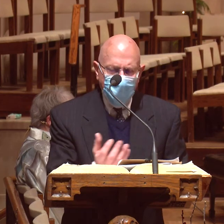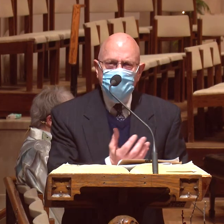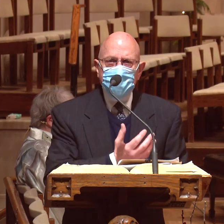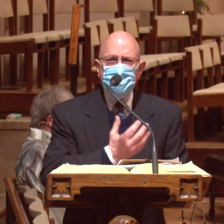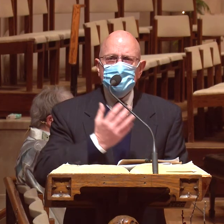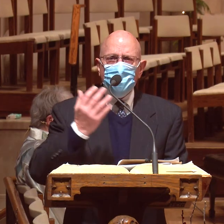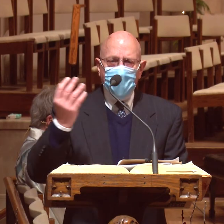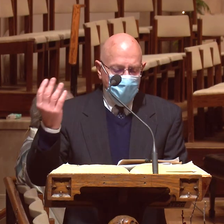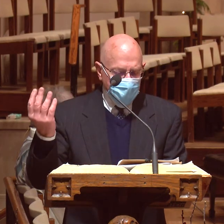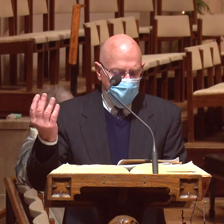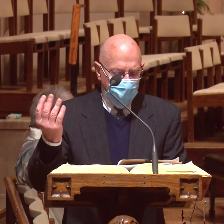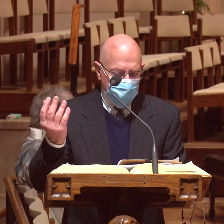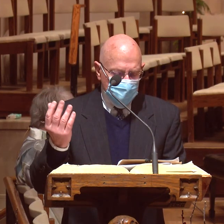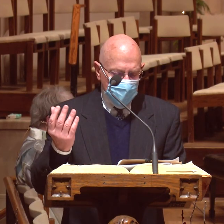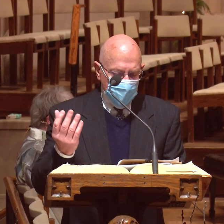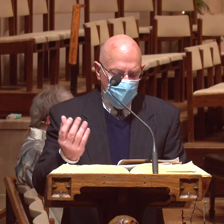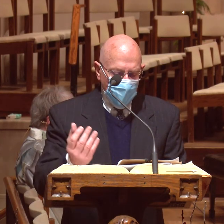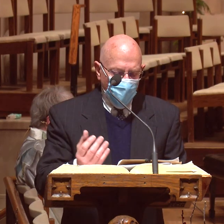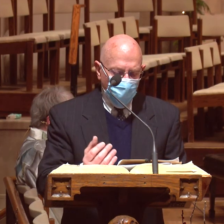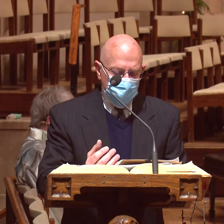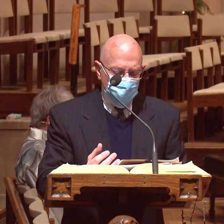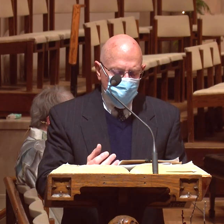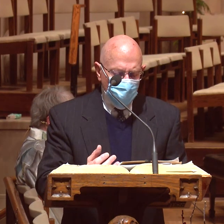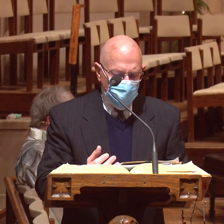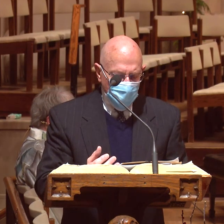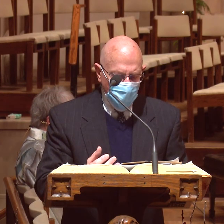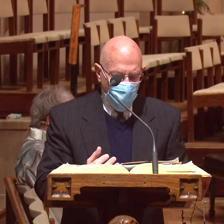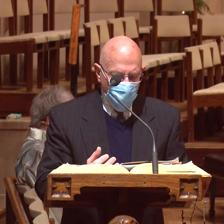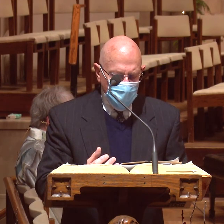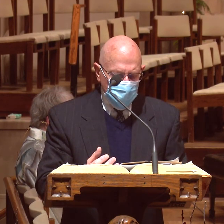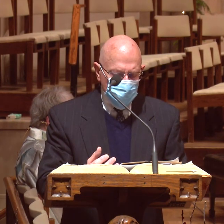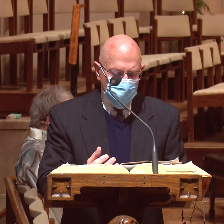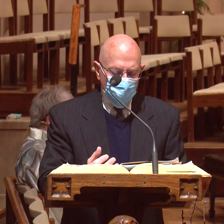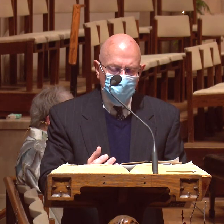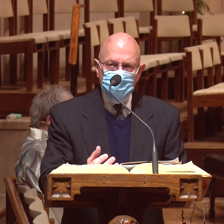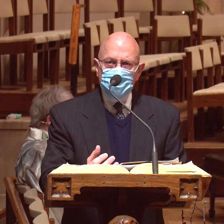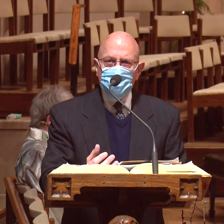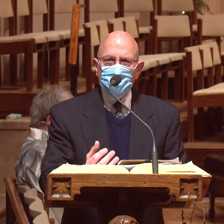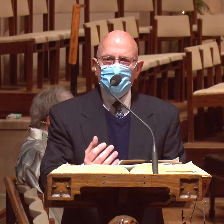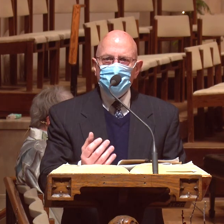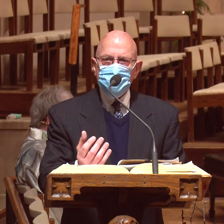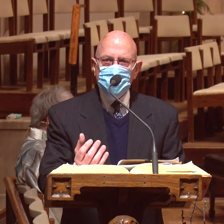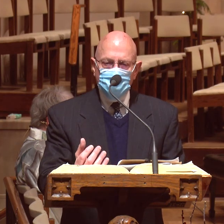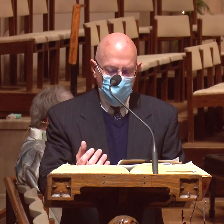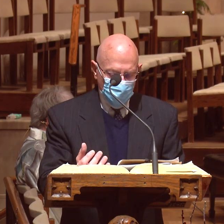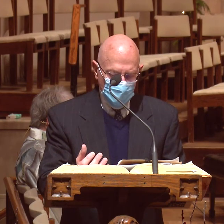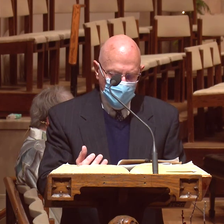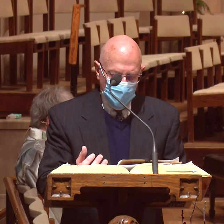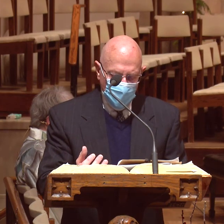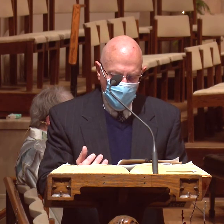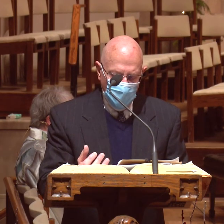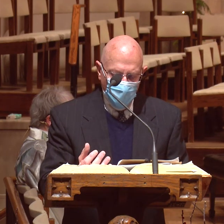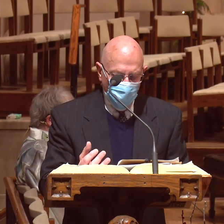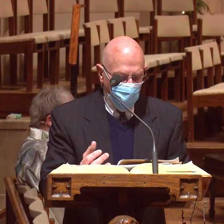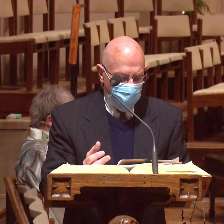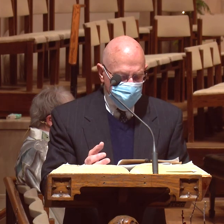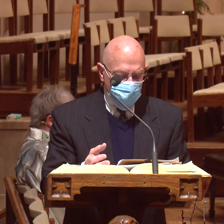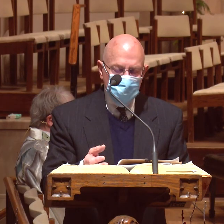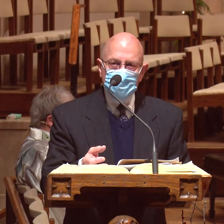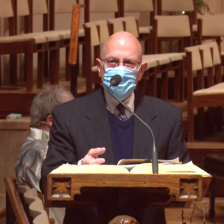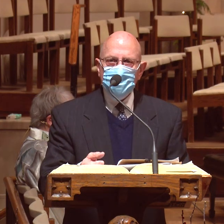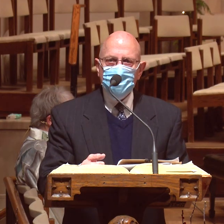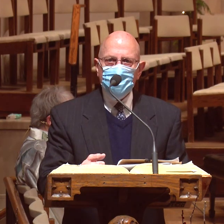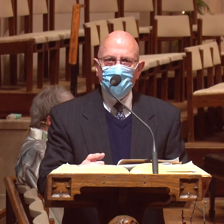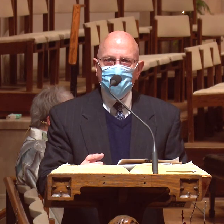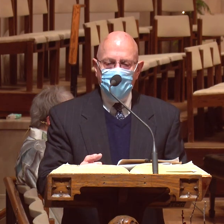y darán gritos de alegría, porque tú envías tu luz como rocío y los